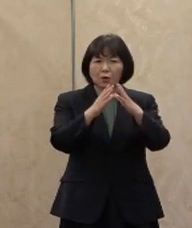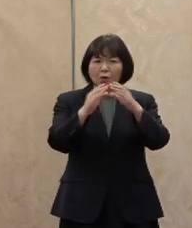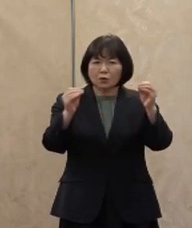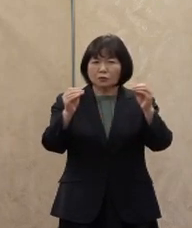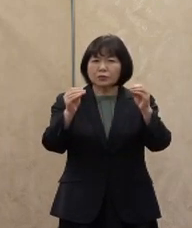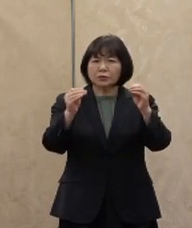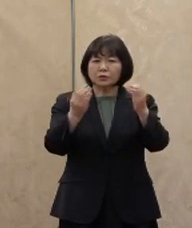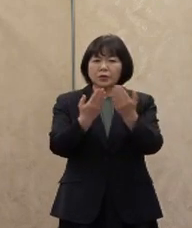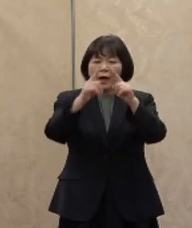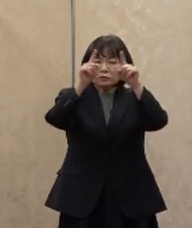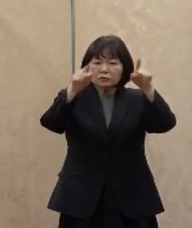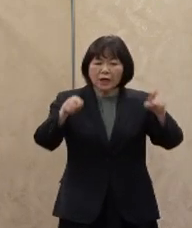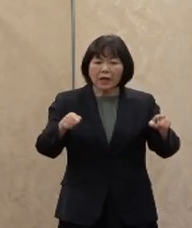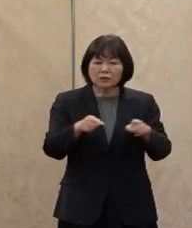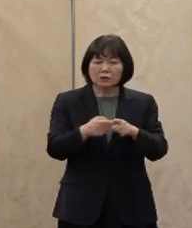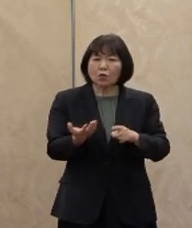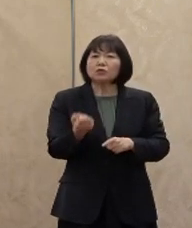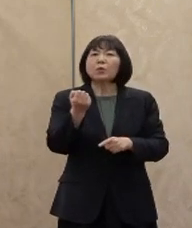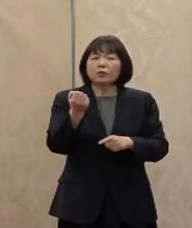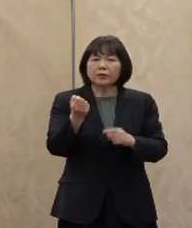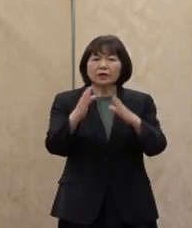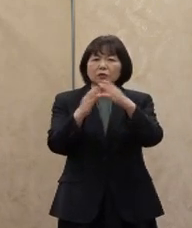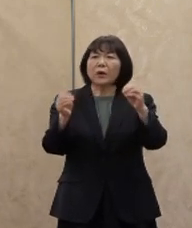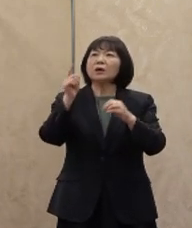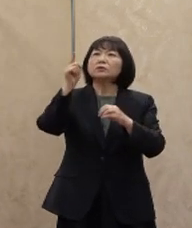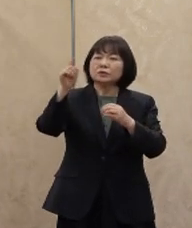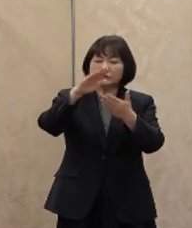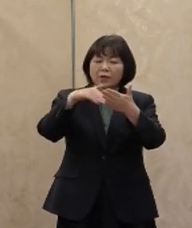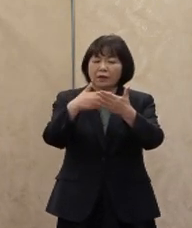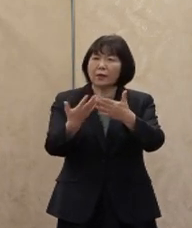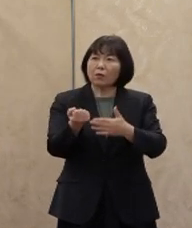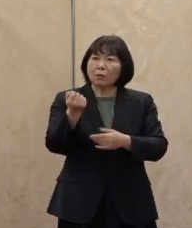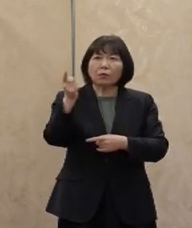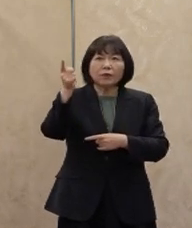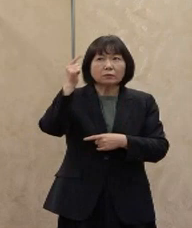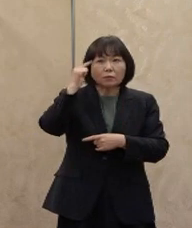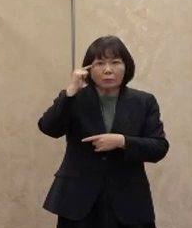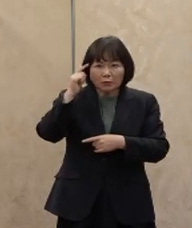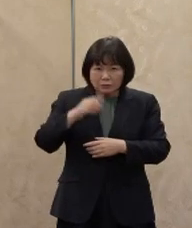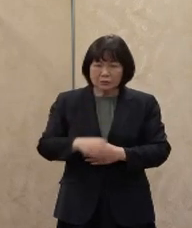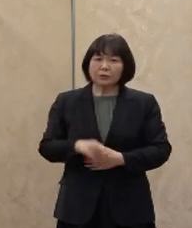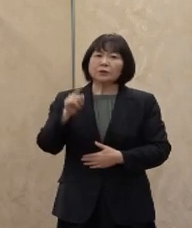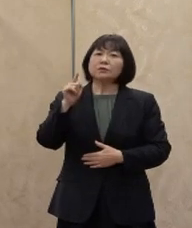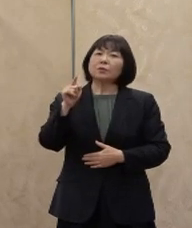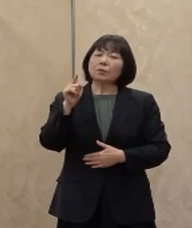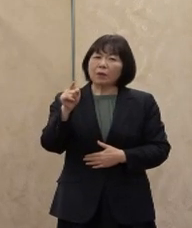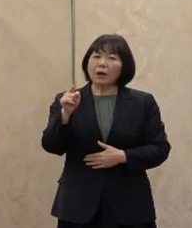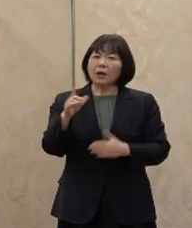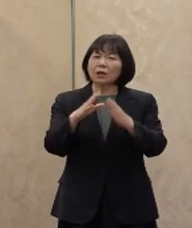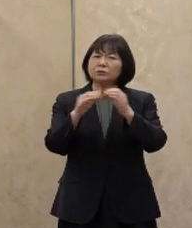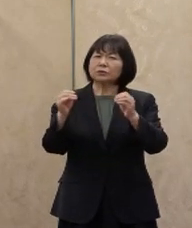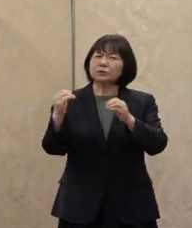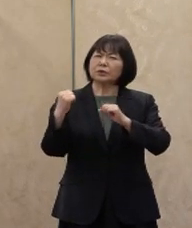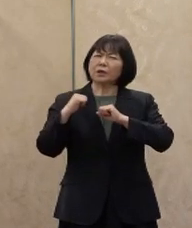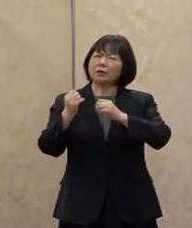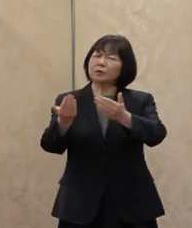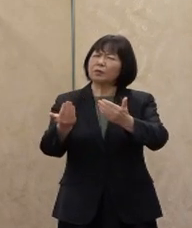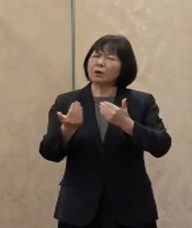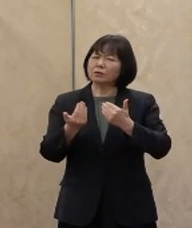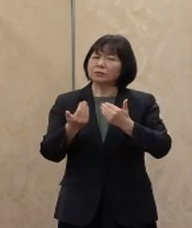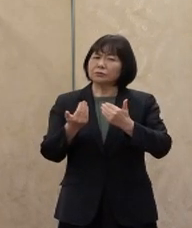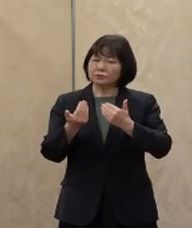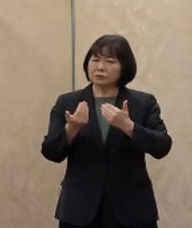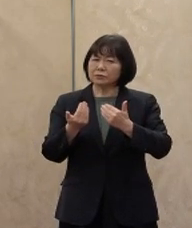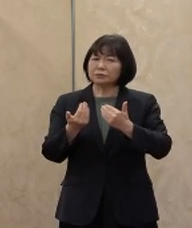国しか確定申告の資料を持ってないので、データとしても国が持ってると思いますから、そこはちょっと国でやってもらわないと難しいのかなと思い